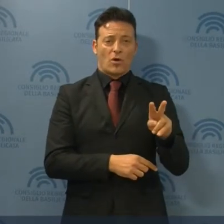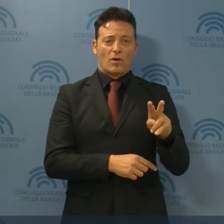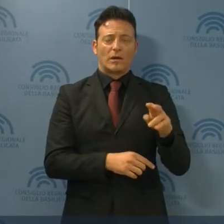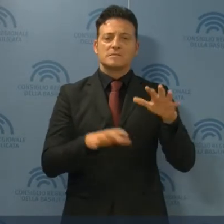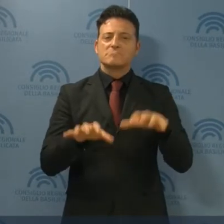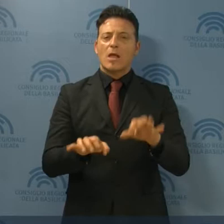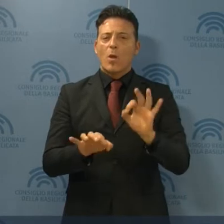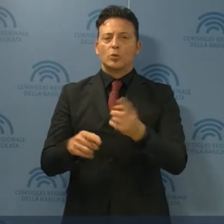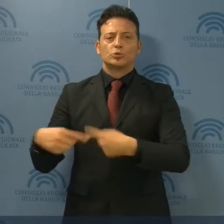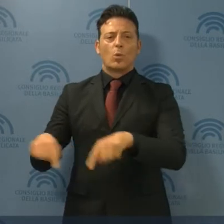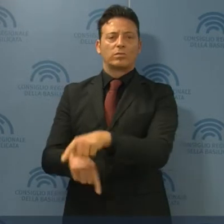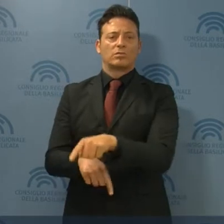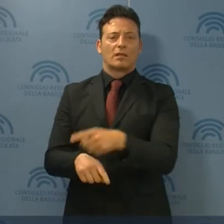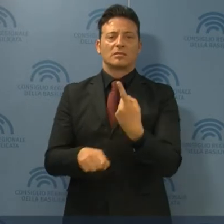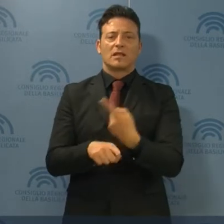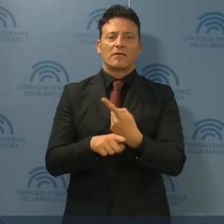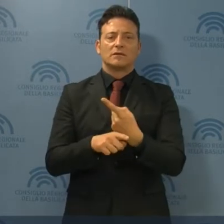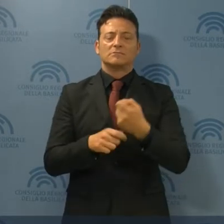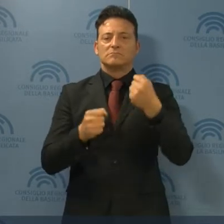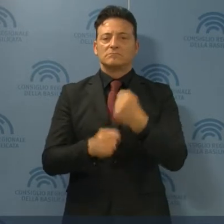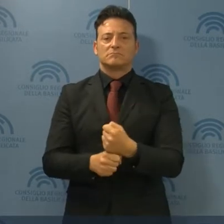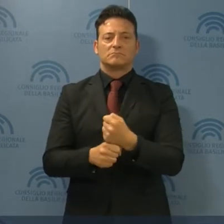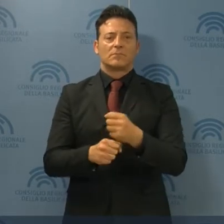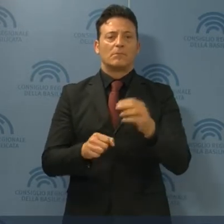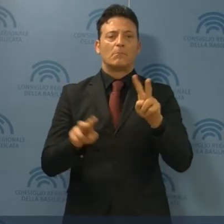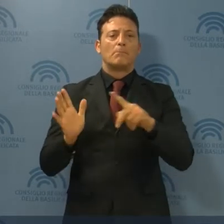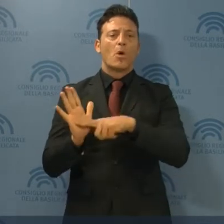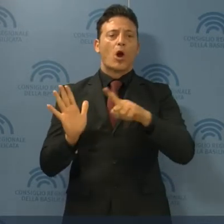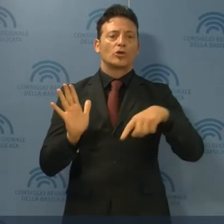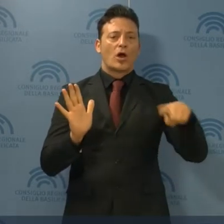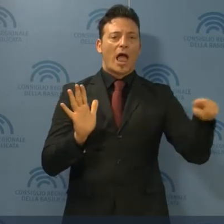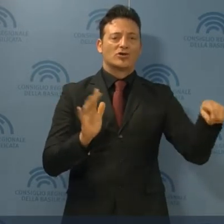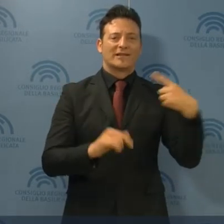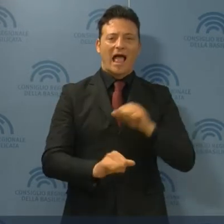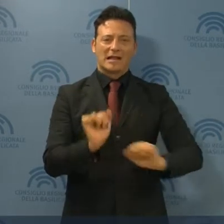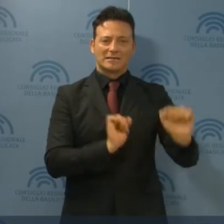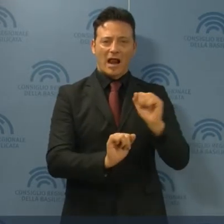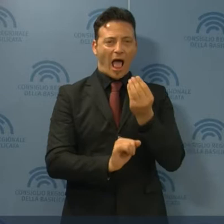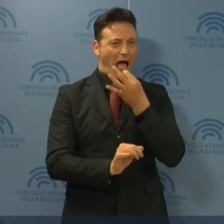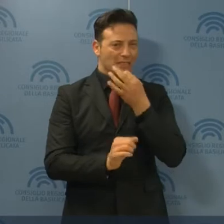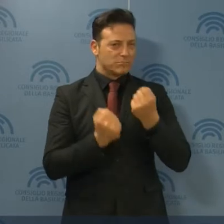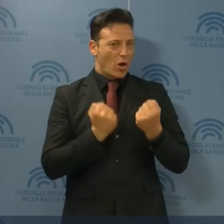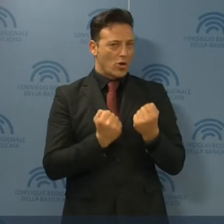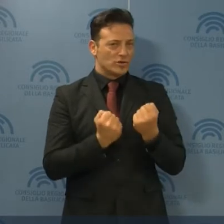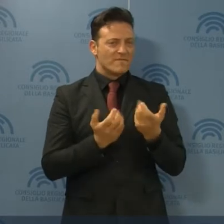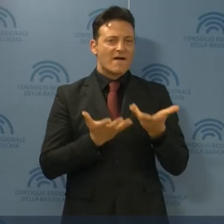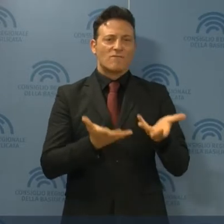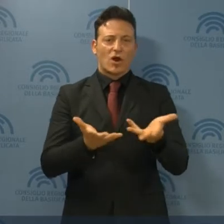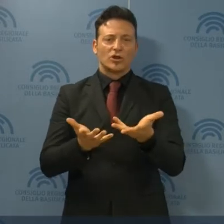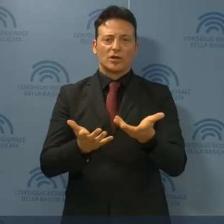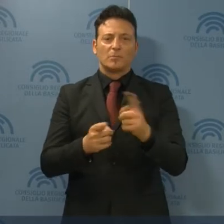quale si impegna la giunta ad istituire un sistema di monitoraggio delle resistenze antibiotiche favorendo e incentivando